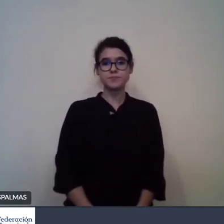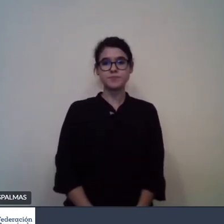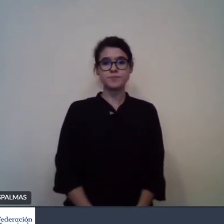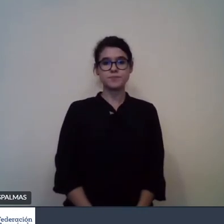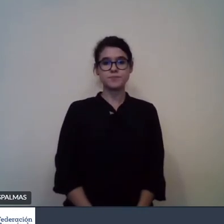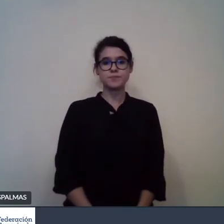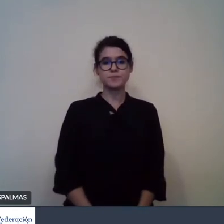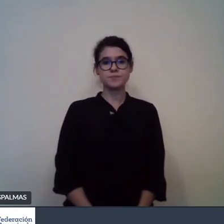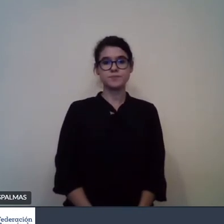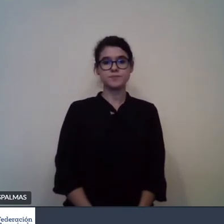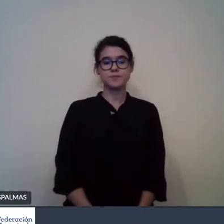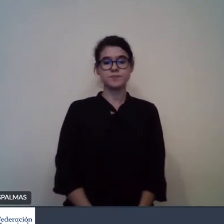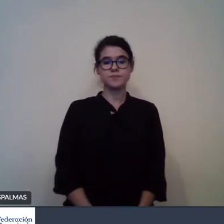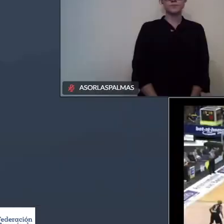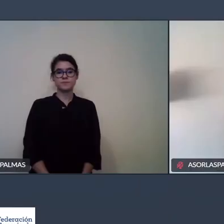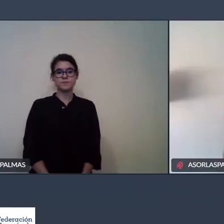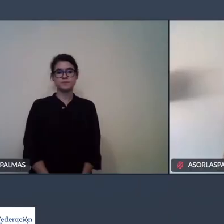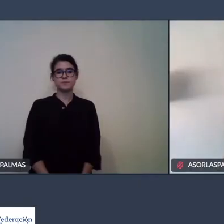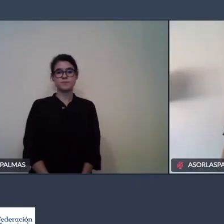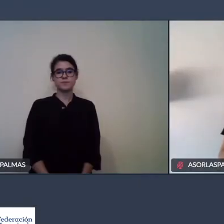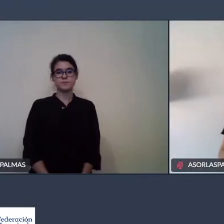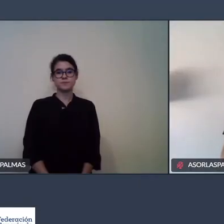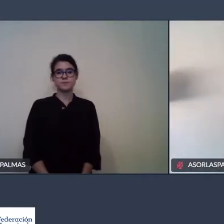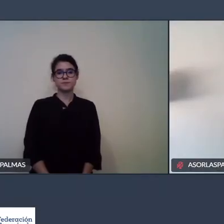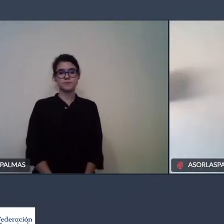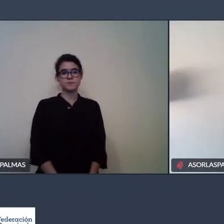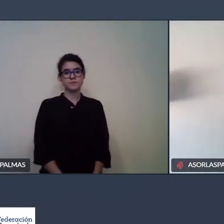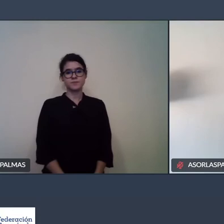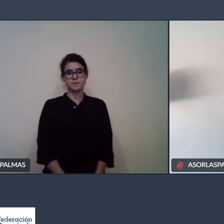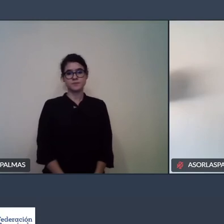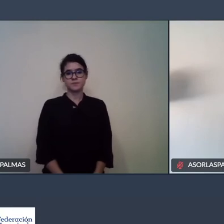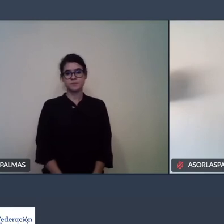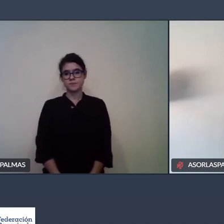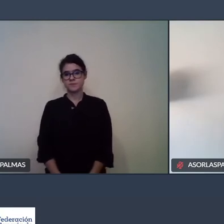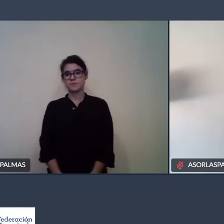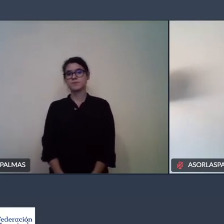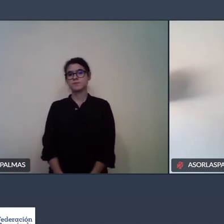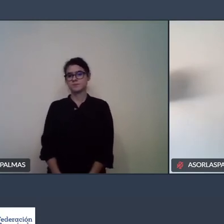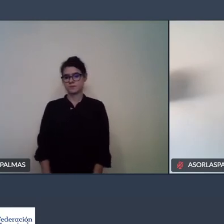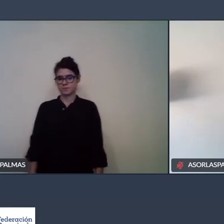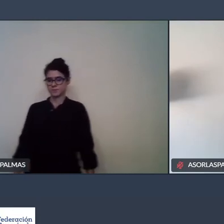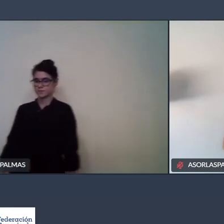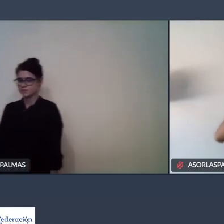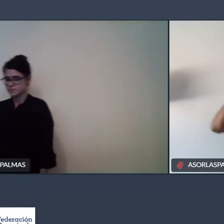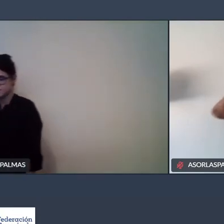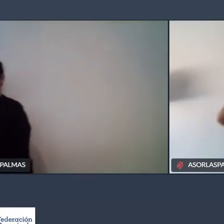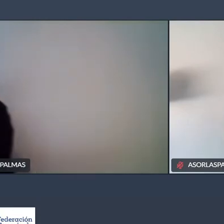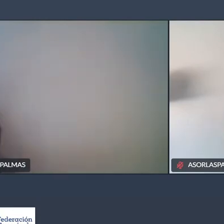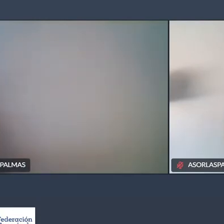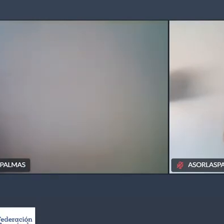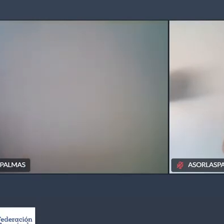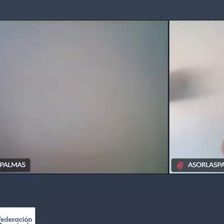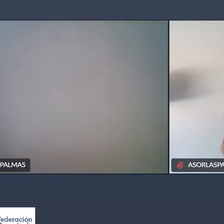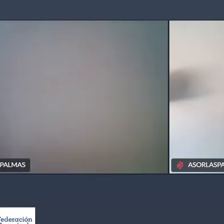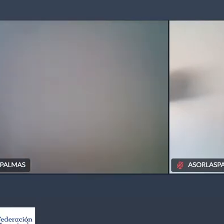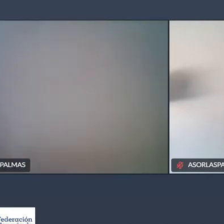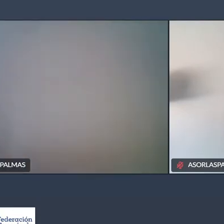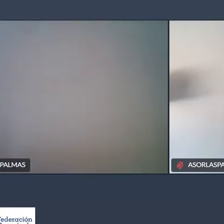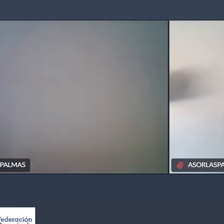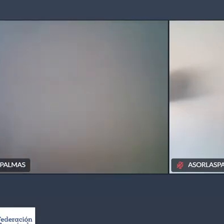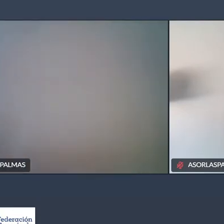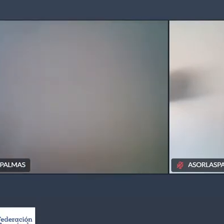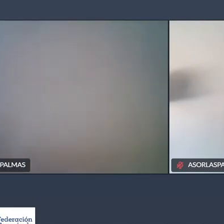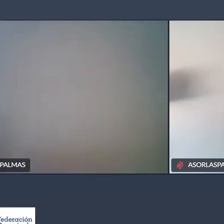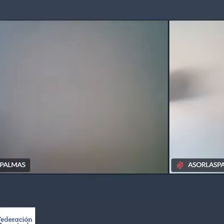corte para jugar la espalda está bien hasta que comprometes la visión. A partir de que comprometes la visión y que existe